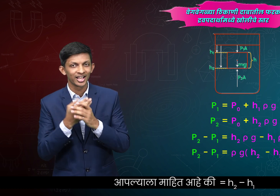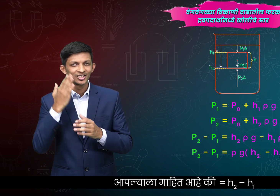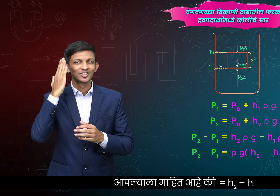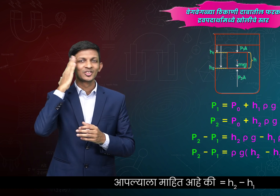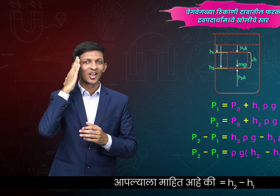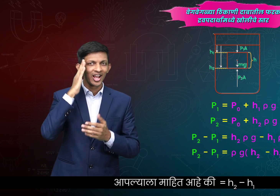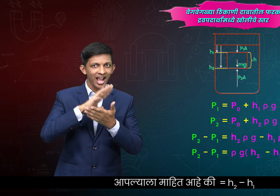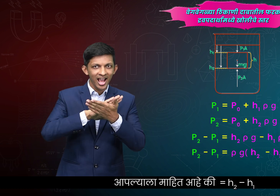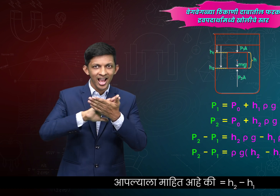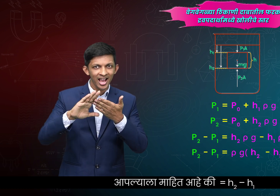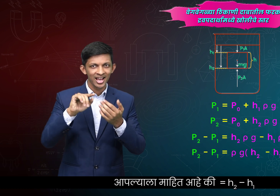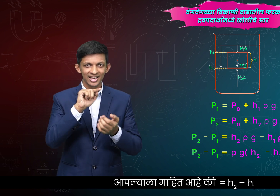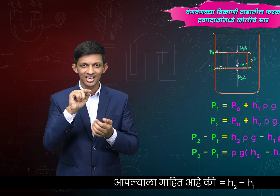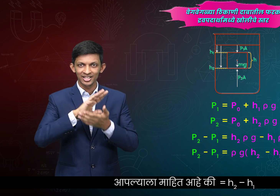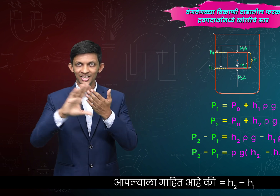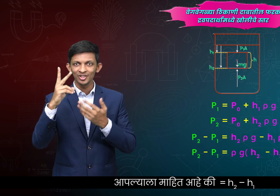आपल्याला माहित आहे की